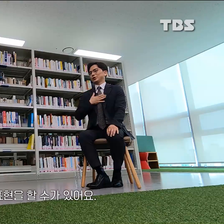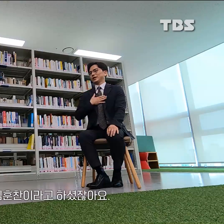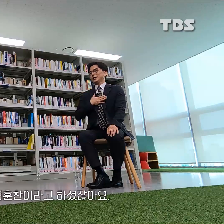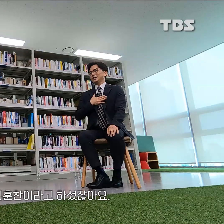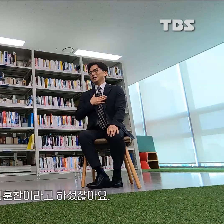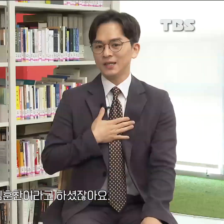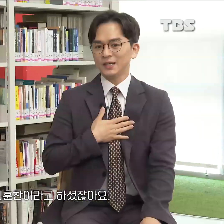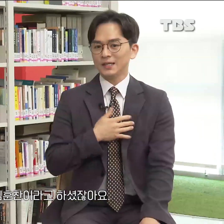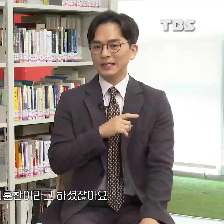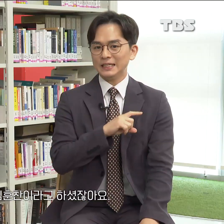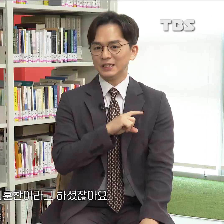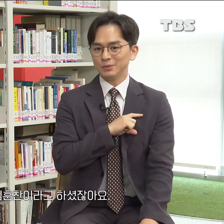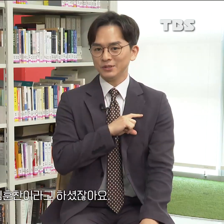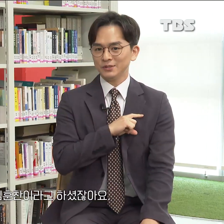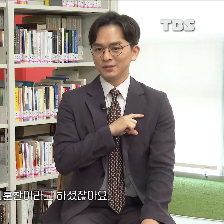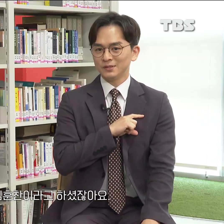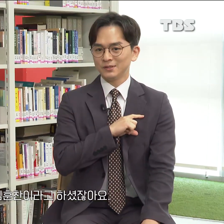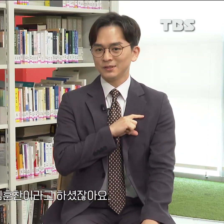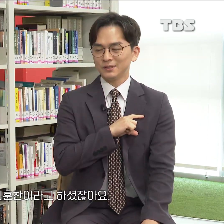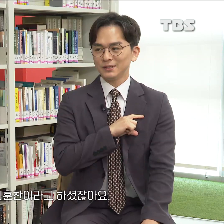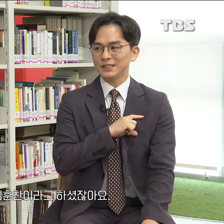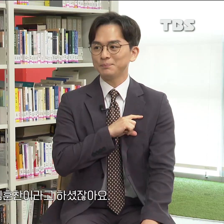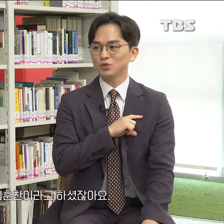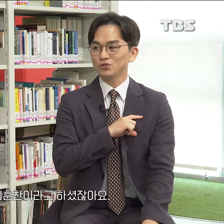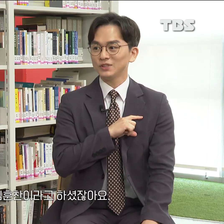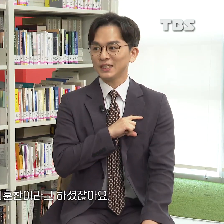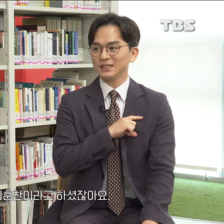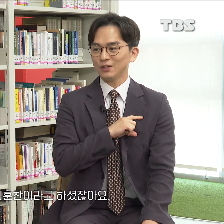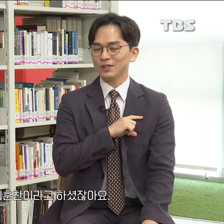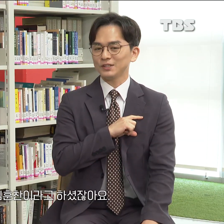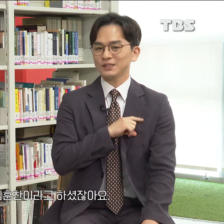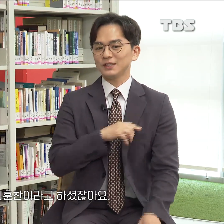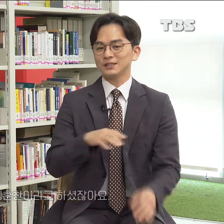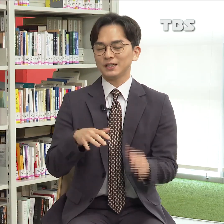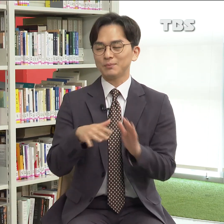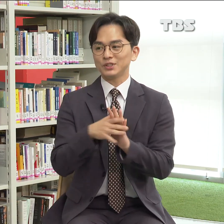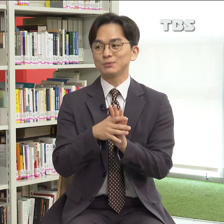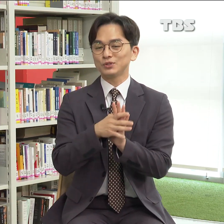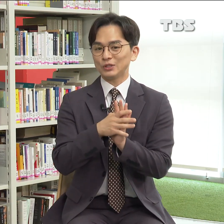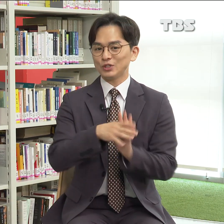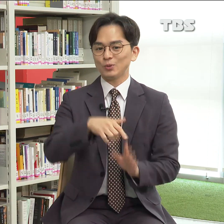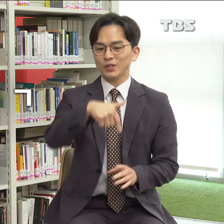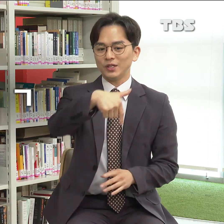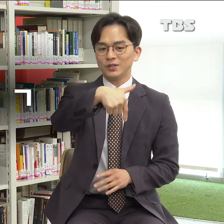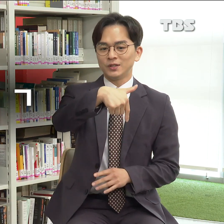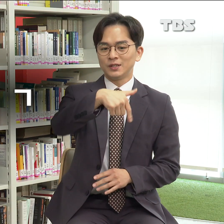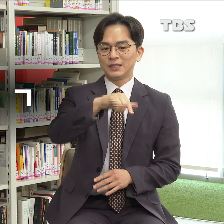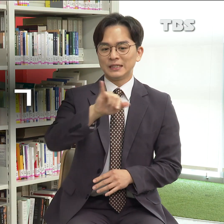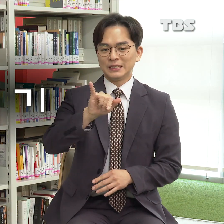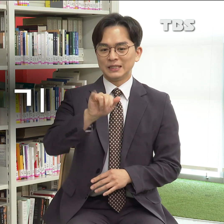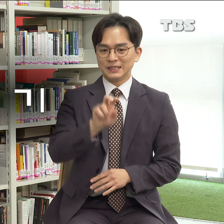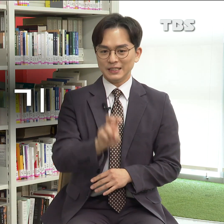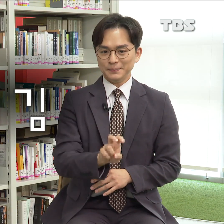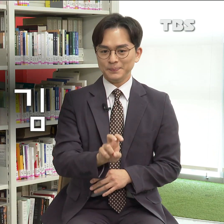저의 이름은 김훈찬이라고 하셨잖아요. 제가 한번 지문자로 써볼게요. 김훈찬